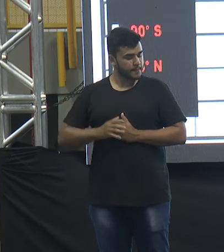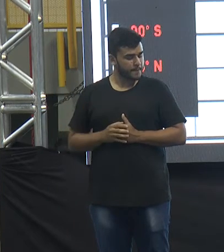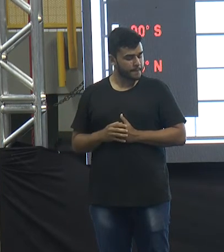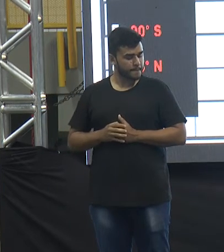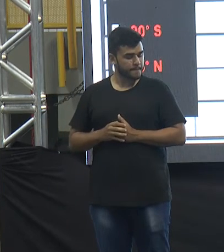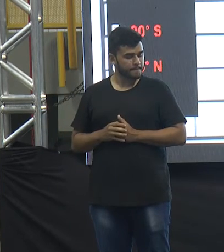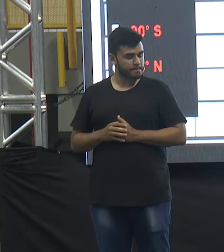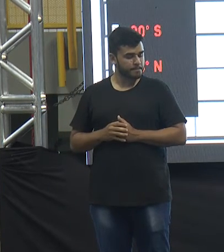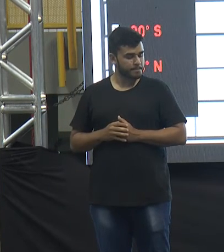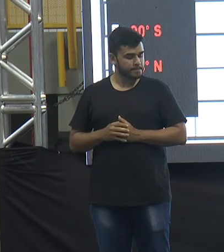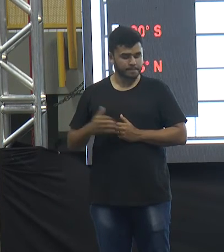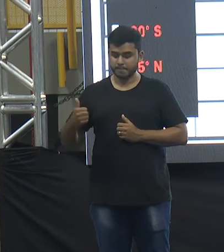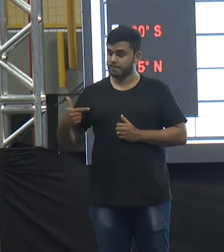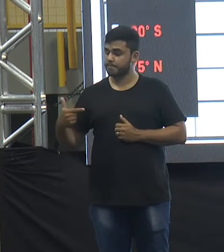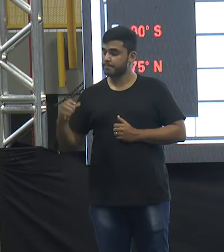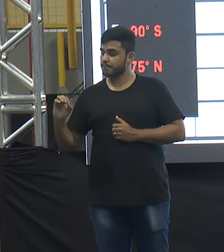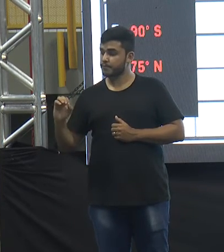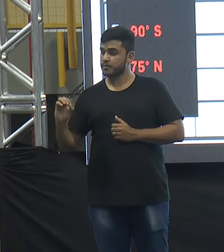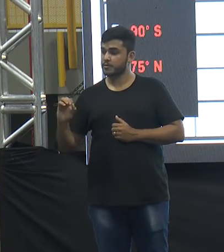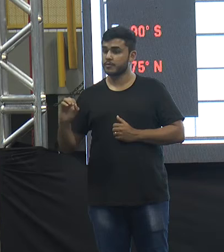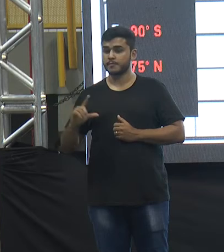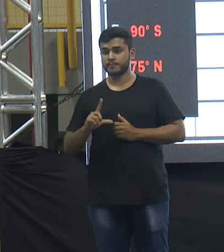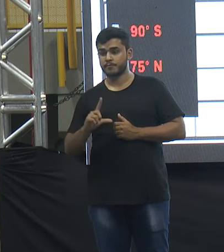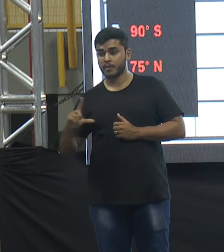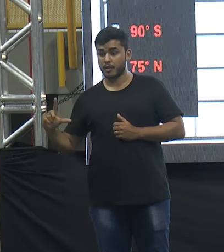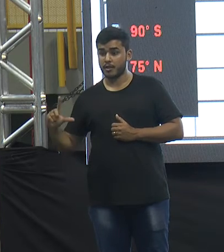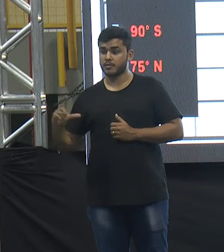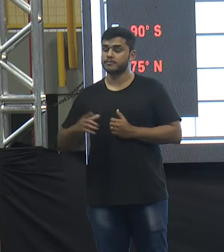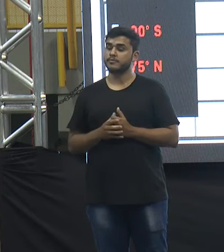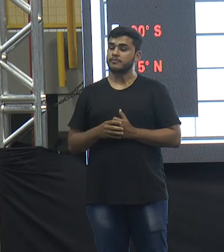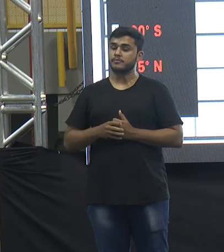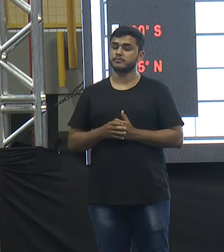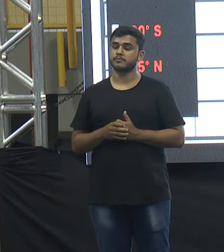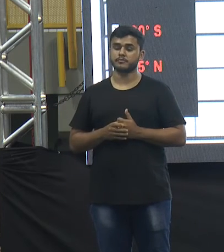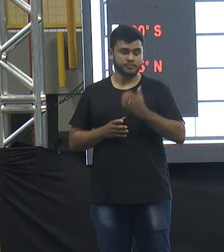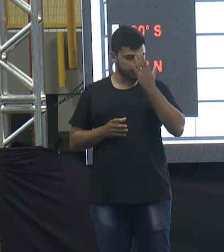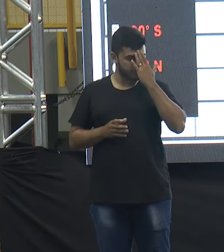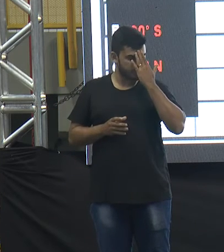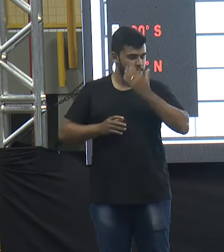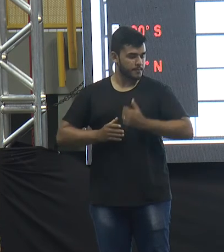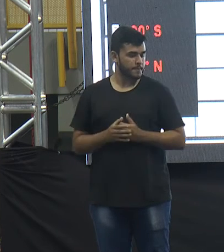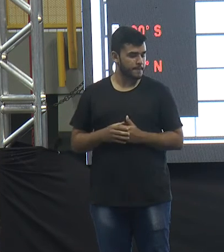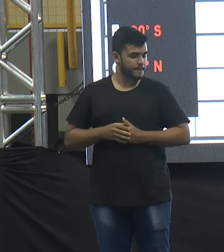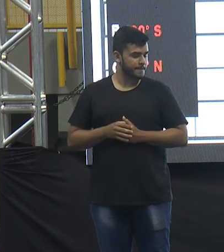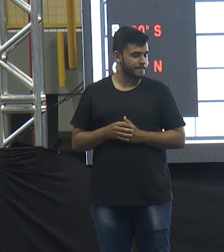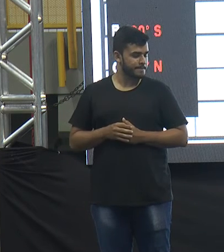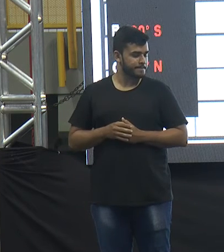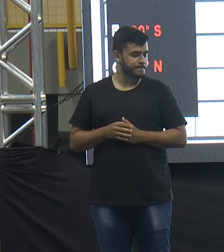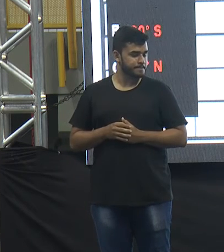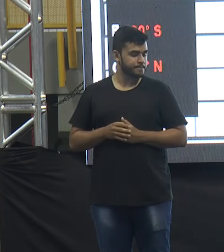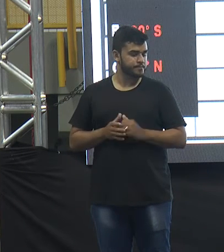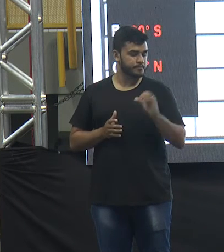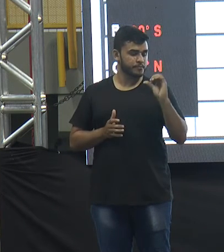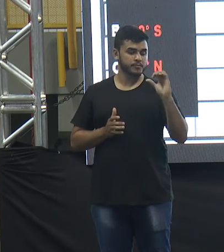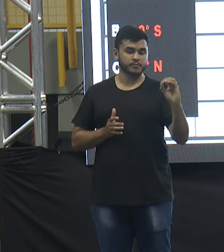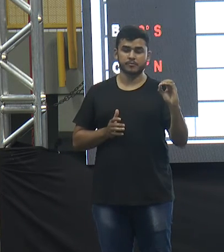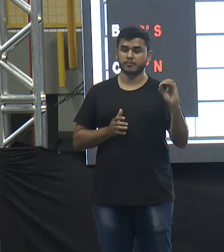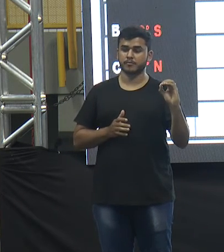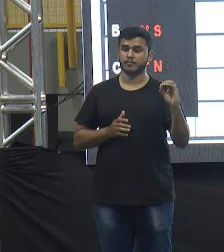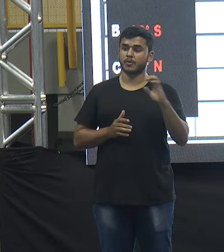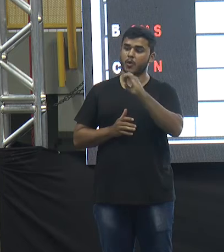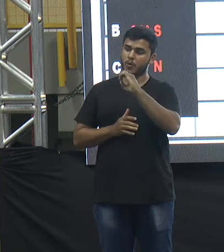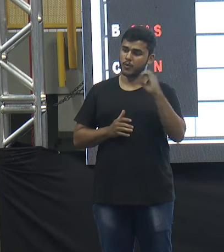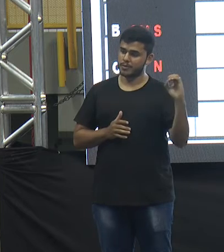professor, lá em cima, 120 graus leste. E o ponto D, 60 graus